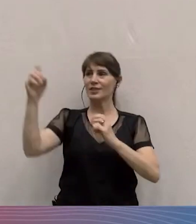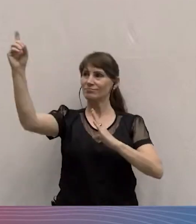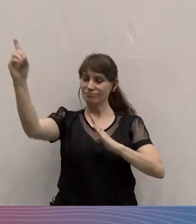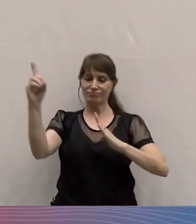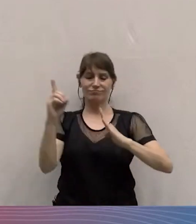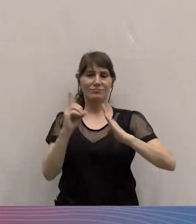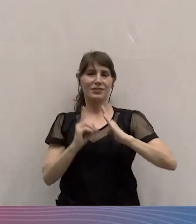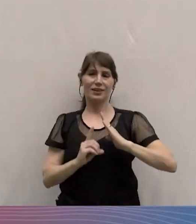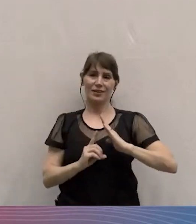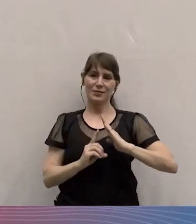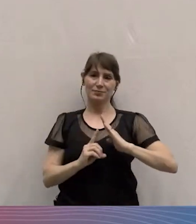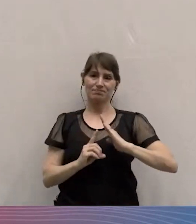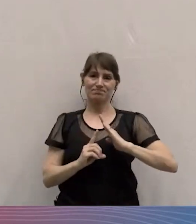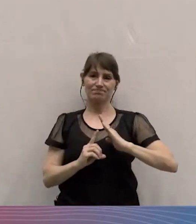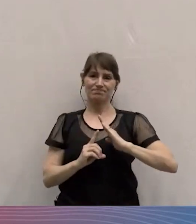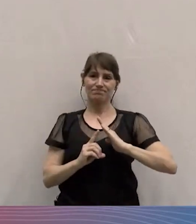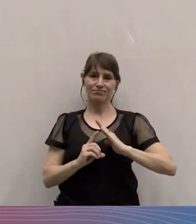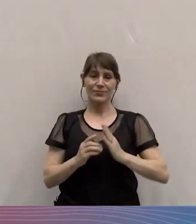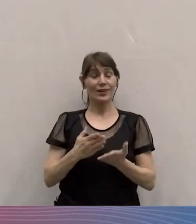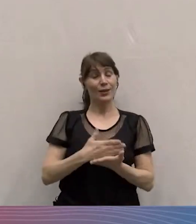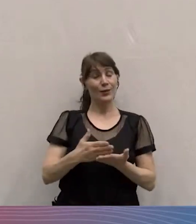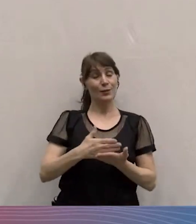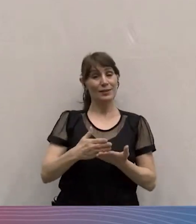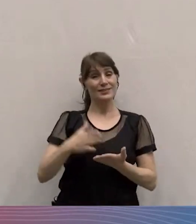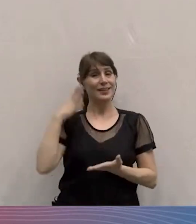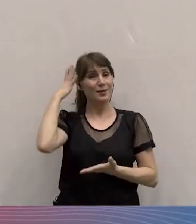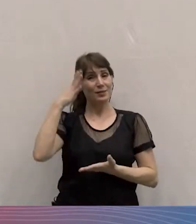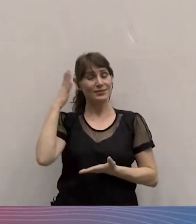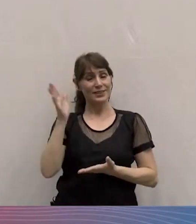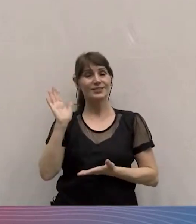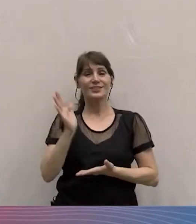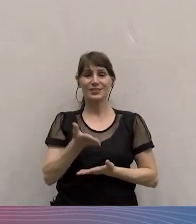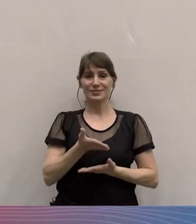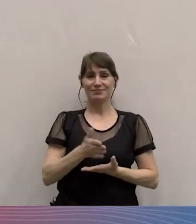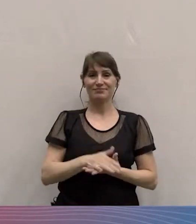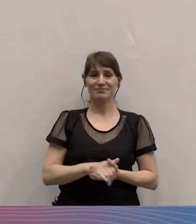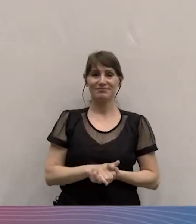habitar. Aí começa a mensagem de hoje.